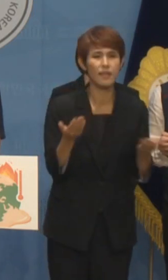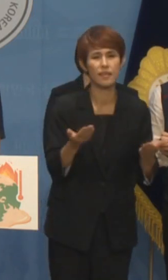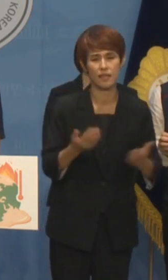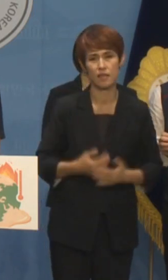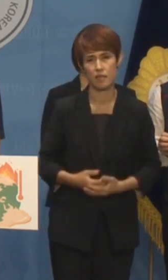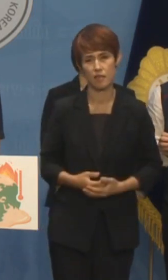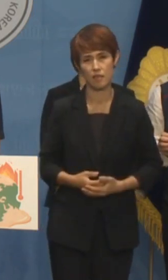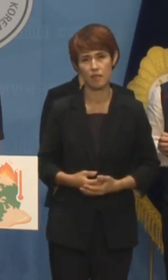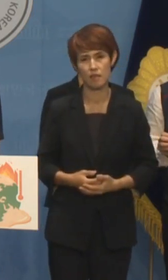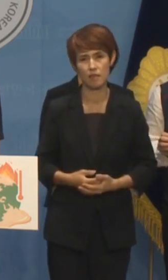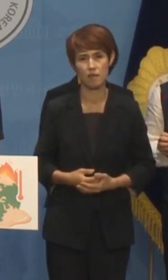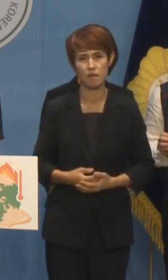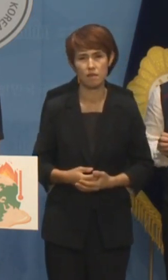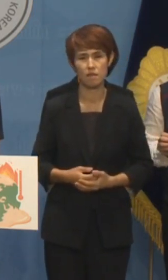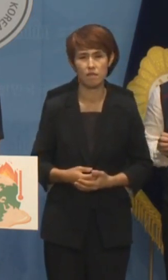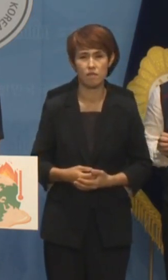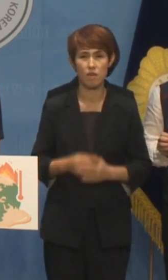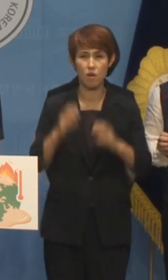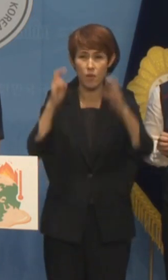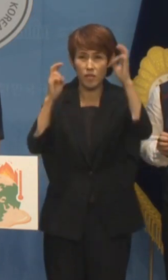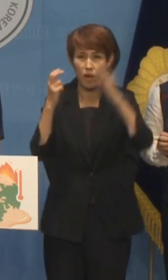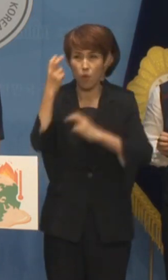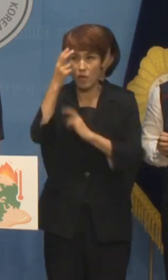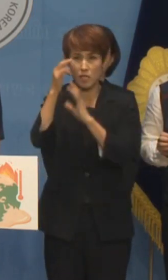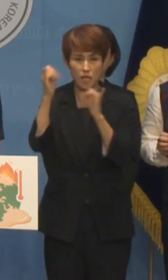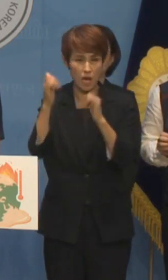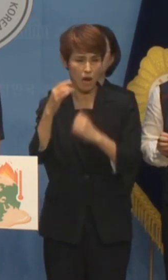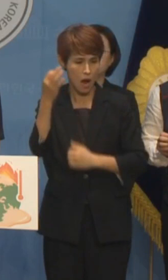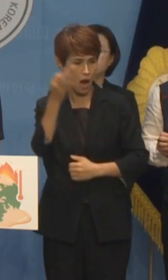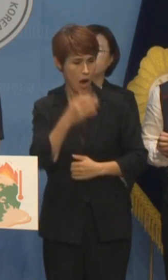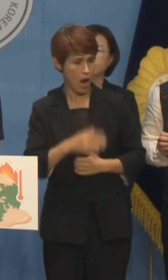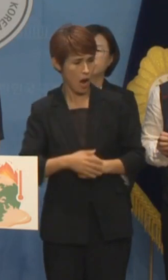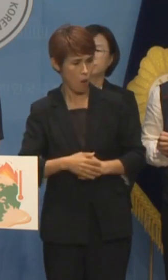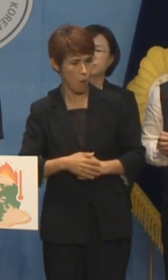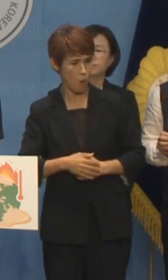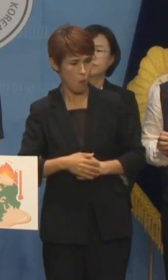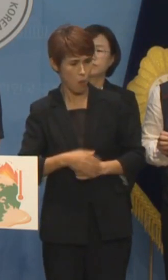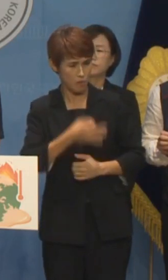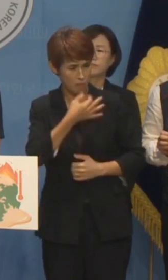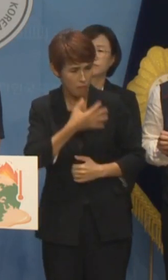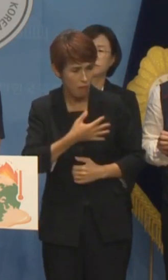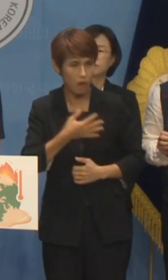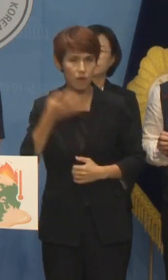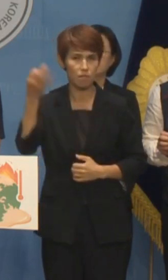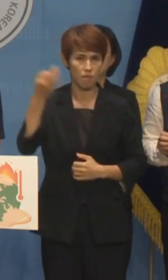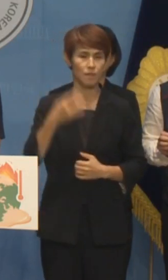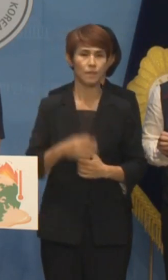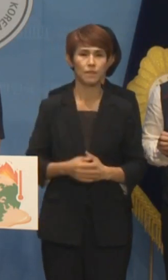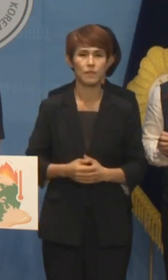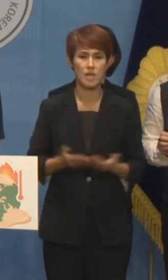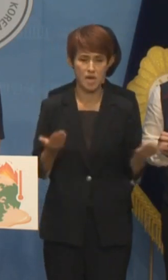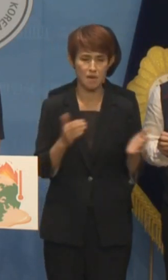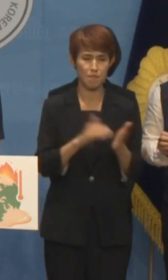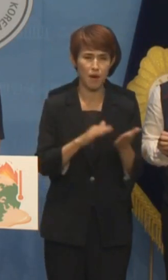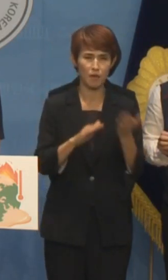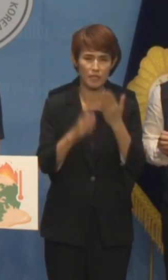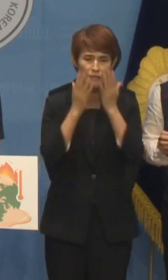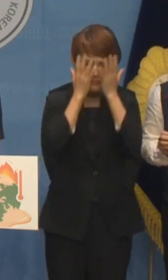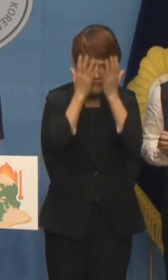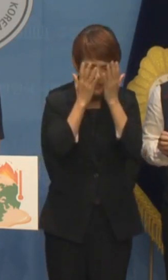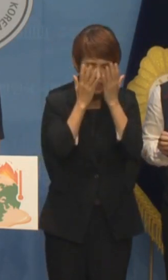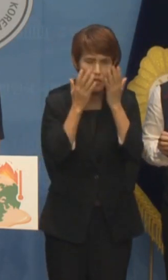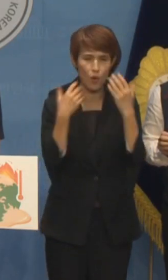원청, 단종 관리자도 혀를 내두를 정도입니다. 일이 끝나면 세수하고 새 옷을